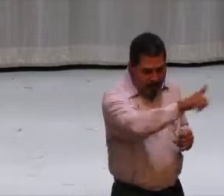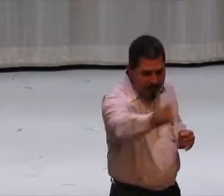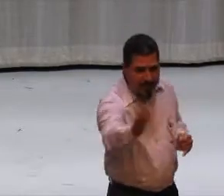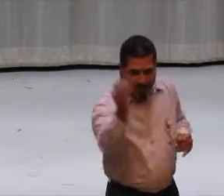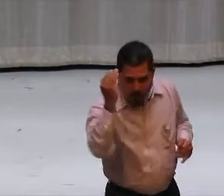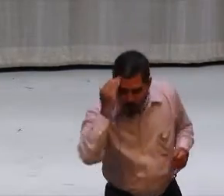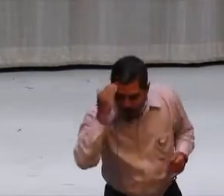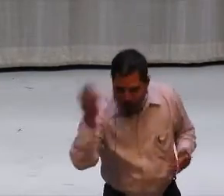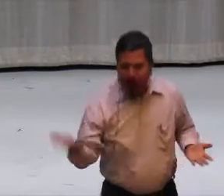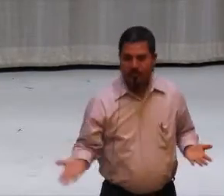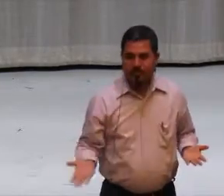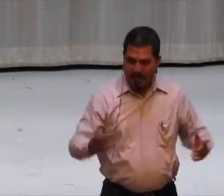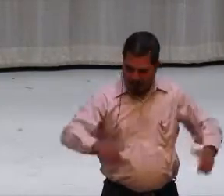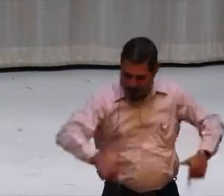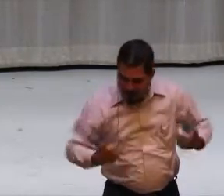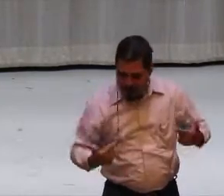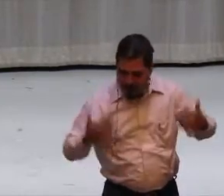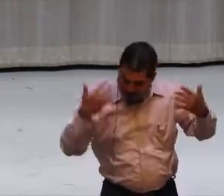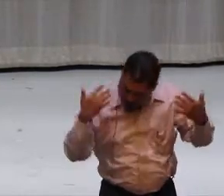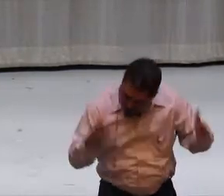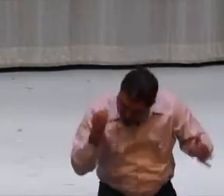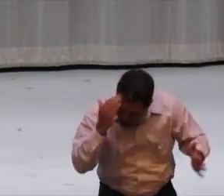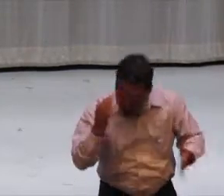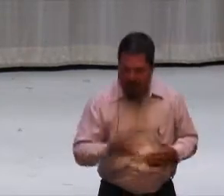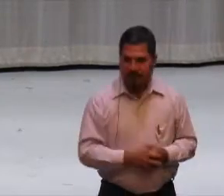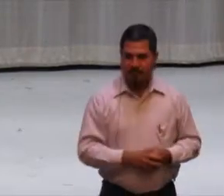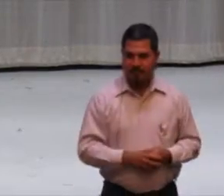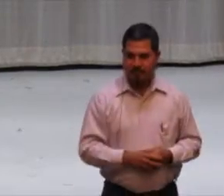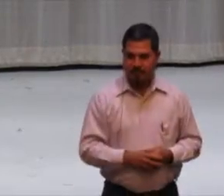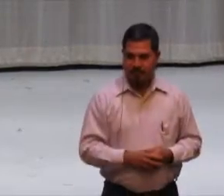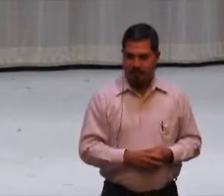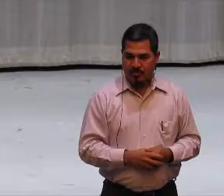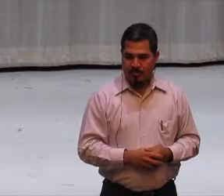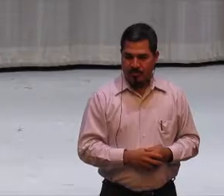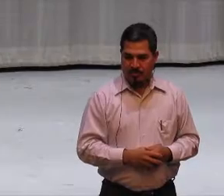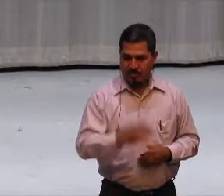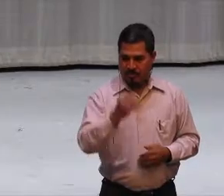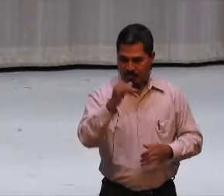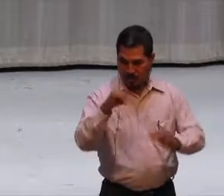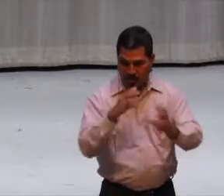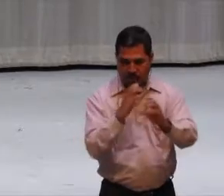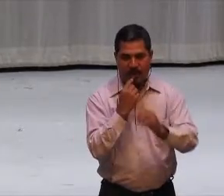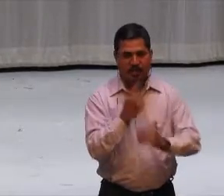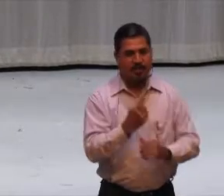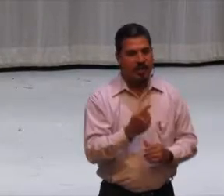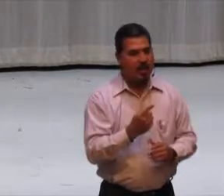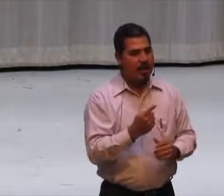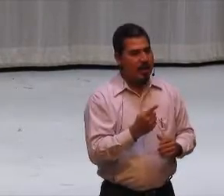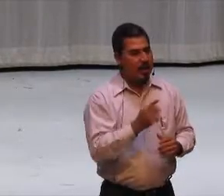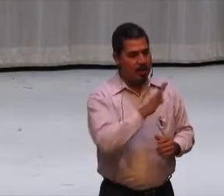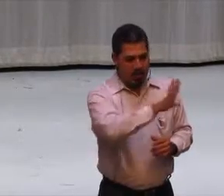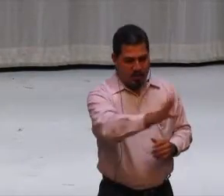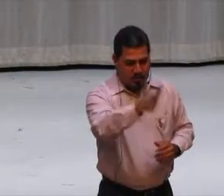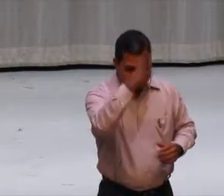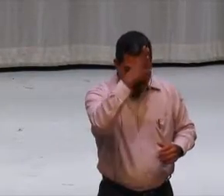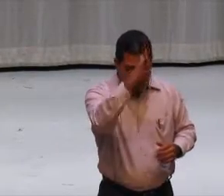ustedes conocen la vida, ya la conocen. Josué les dice: sus